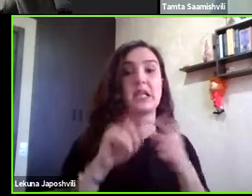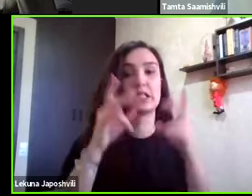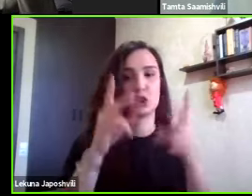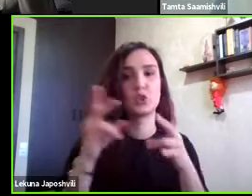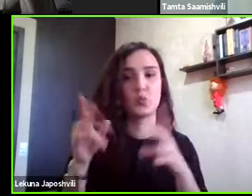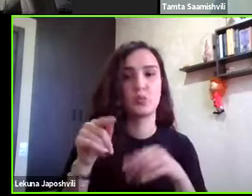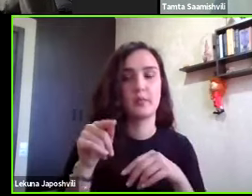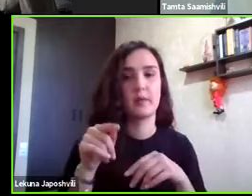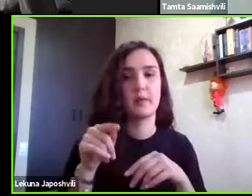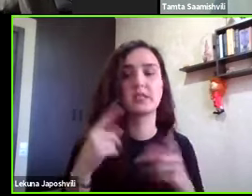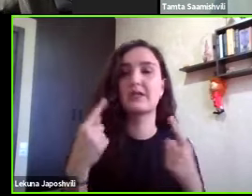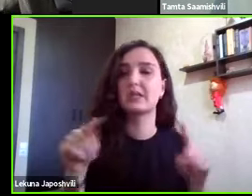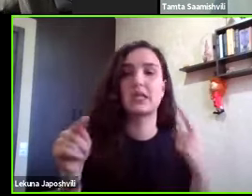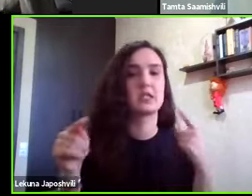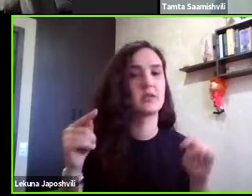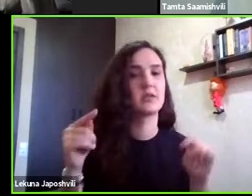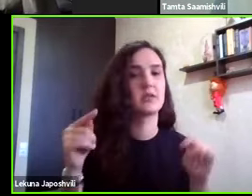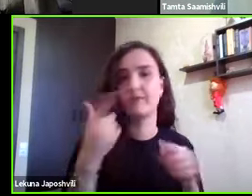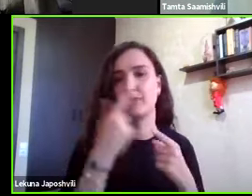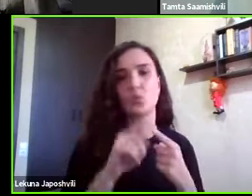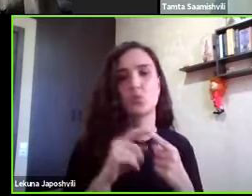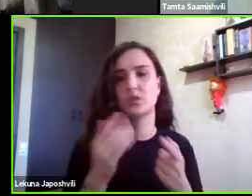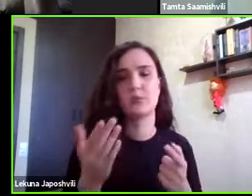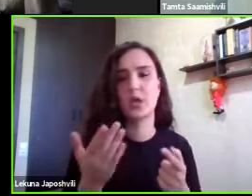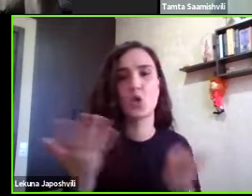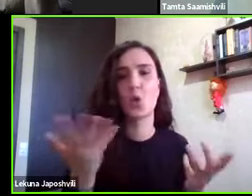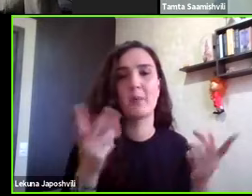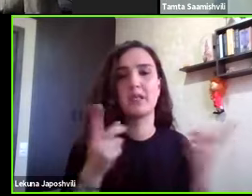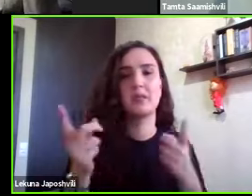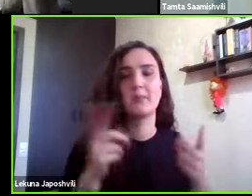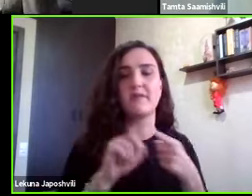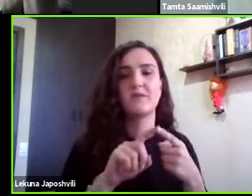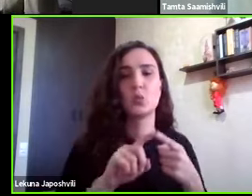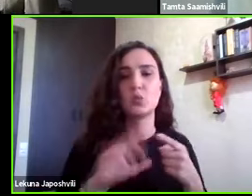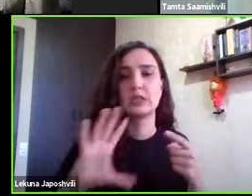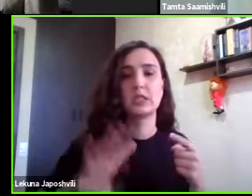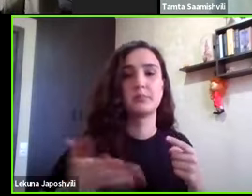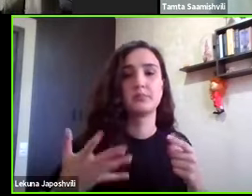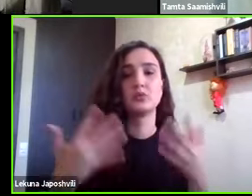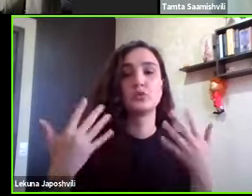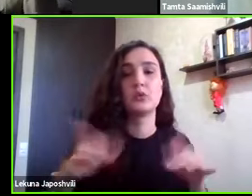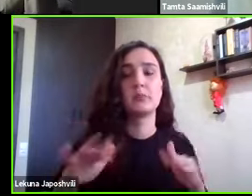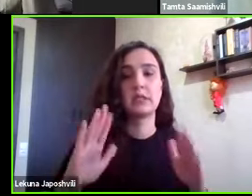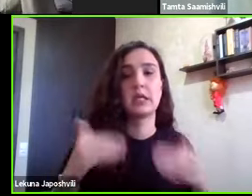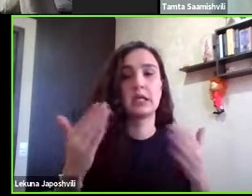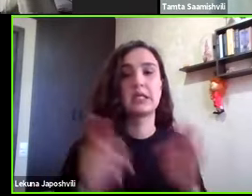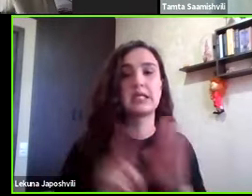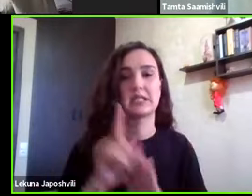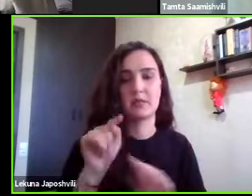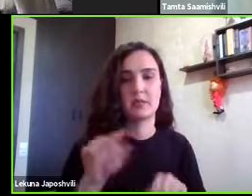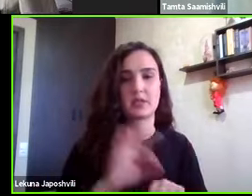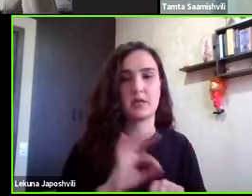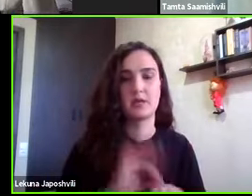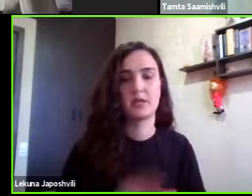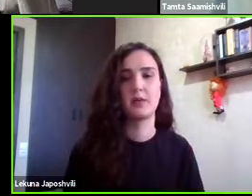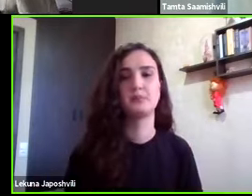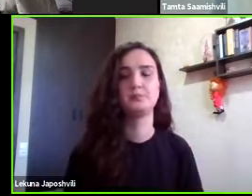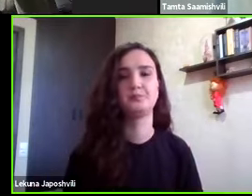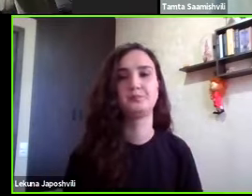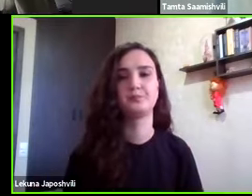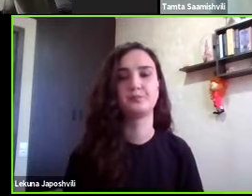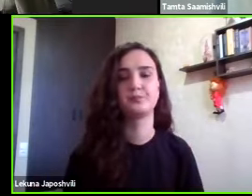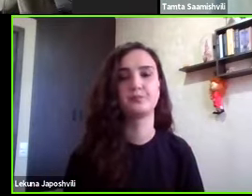ფაქტორმა. სხვადასხვა ვირუსმა, ანუ რომელიმე ვირუსის გადატანის შემდეგ იწყება ეს დაავადება.